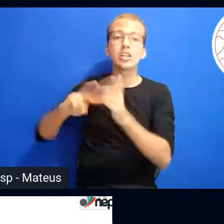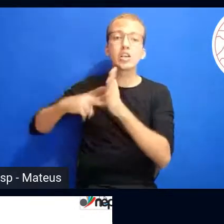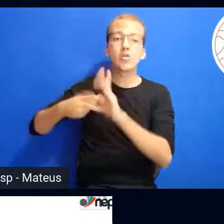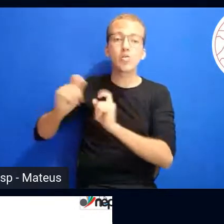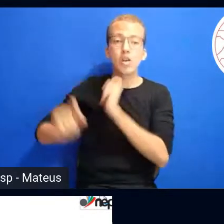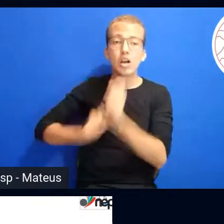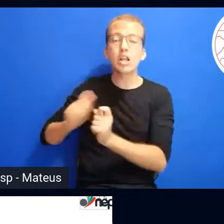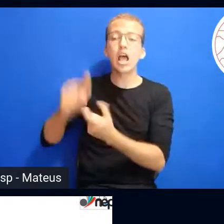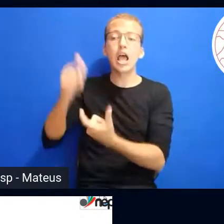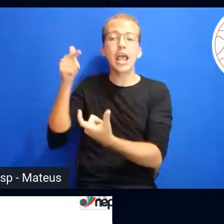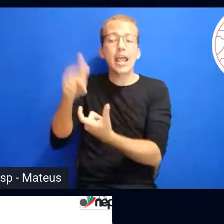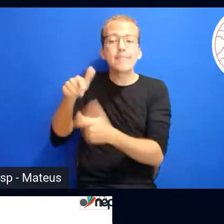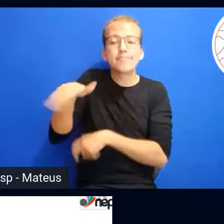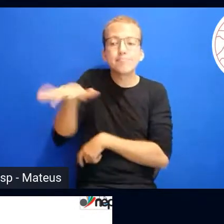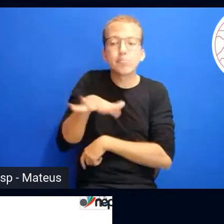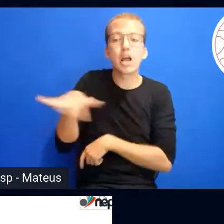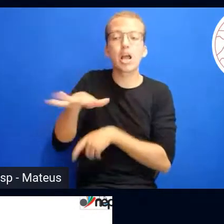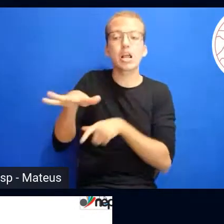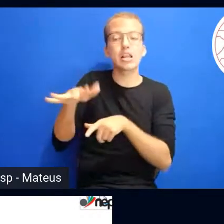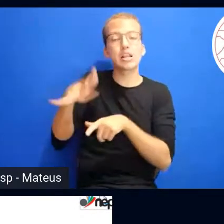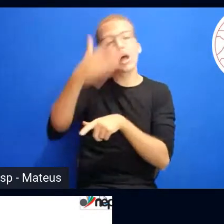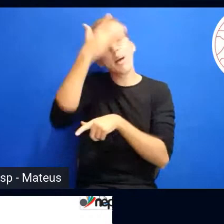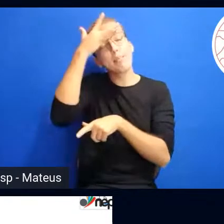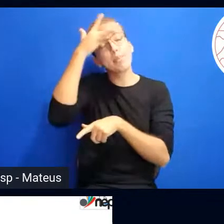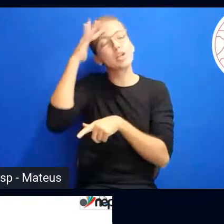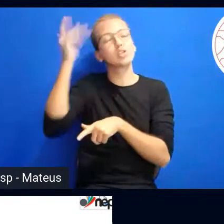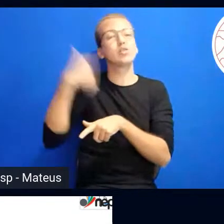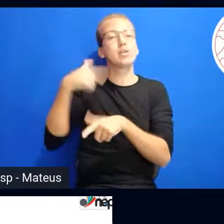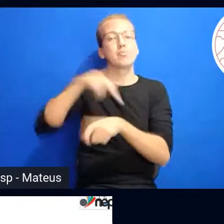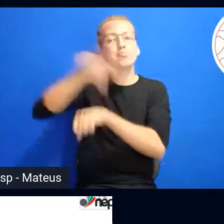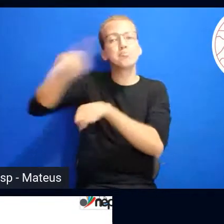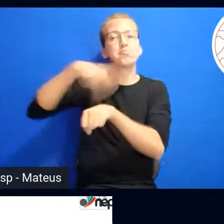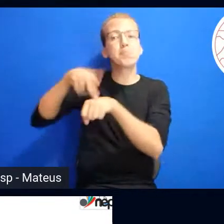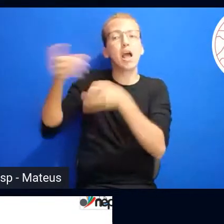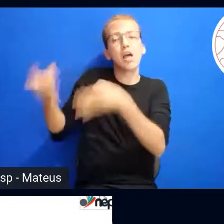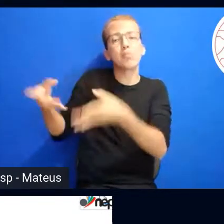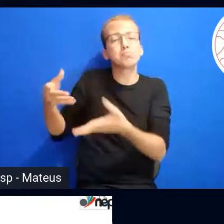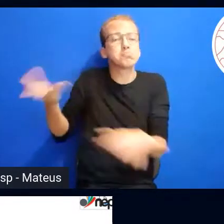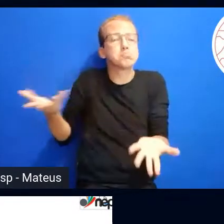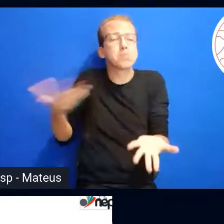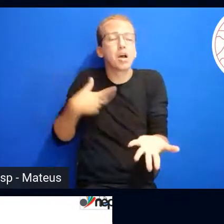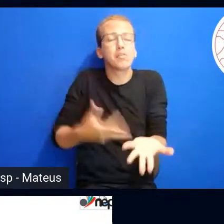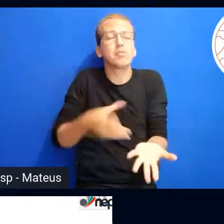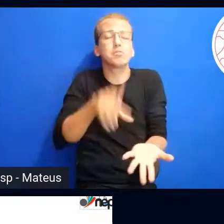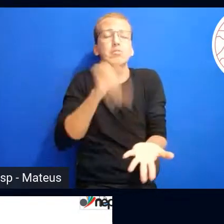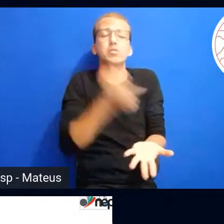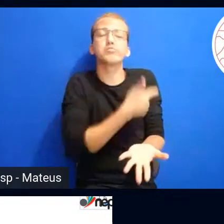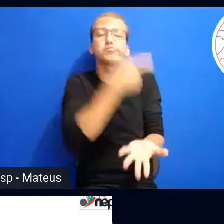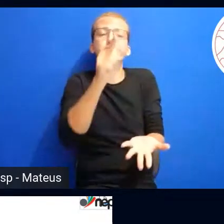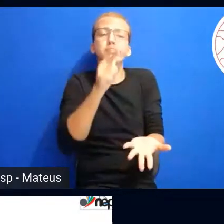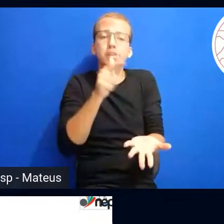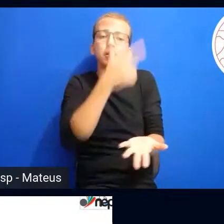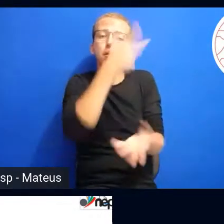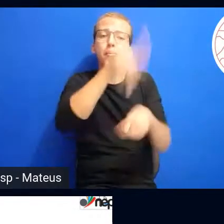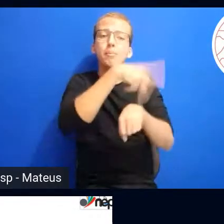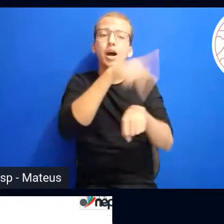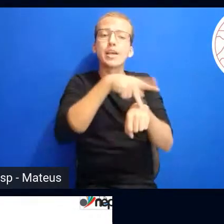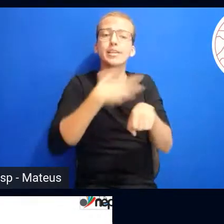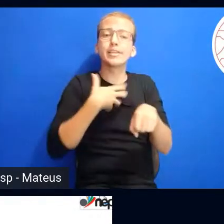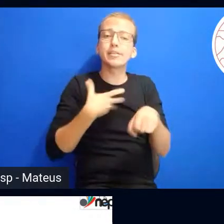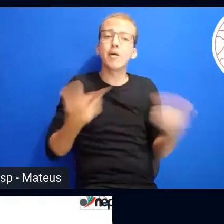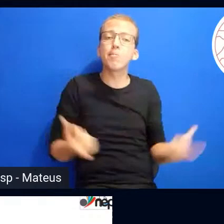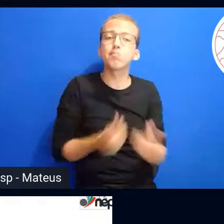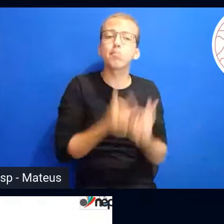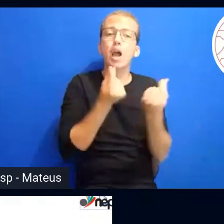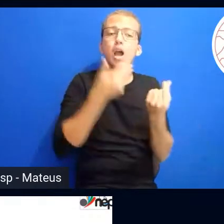pessoas que saem de seus países por opção, com o objetivo de conseguirem melhores condições econômicas. Ou seja, eles podem